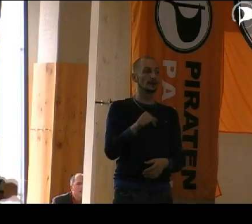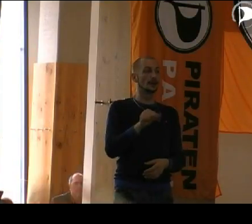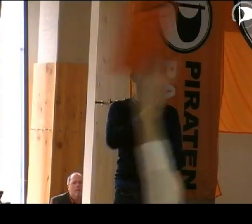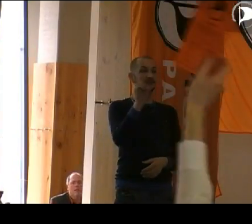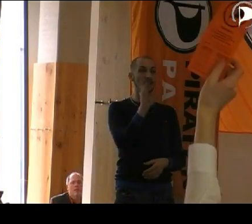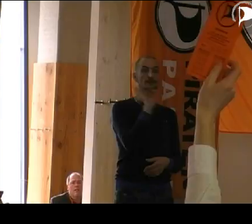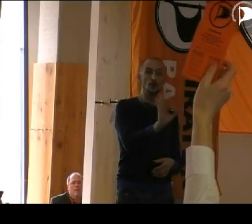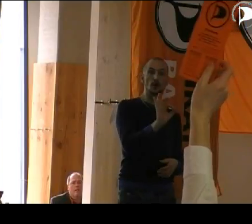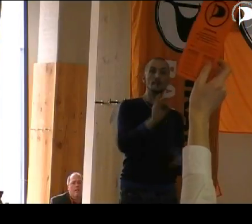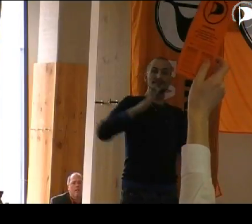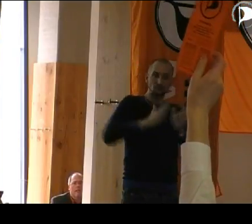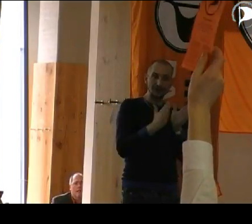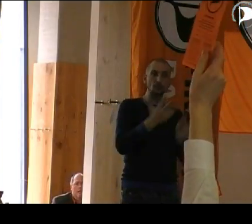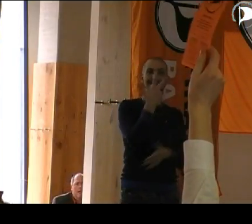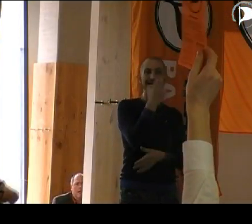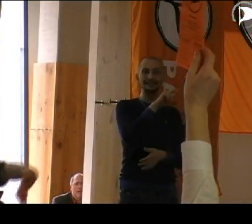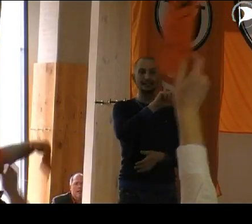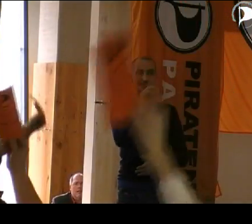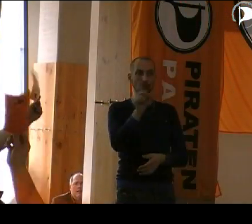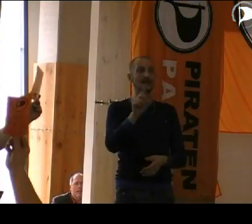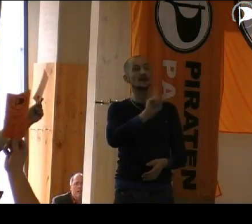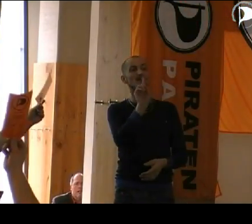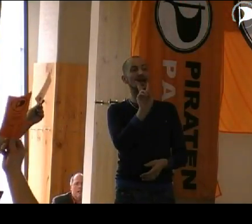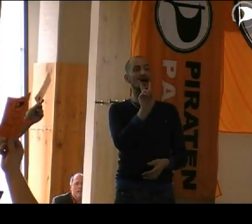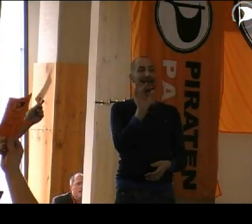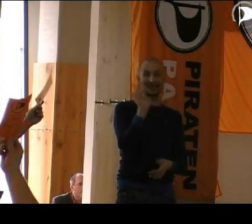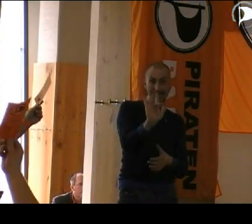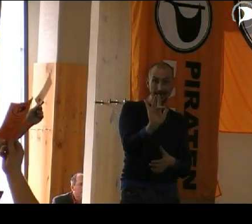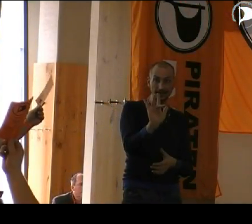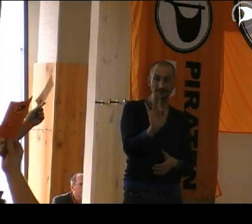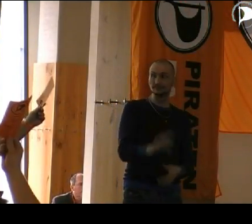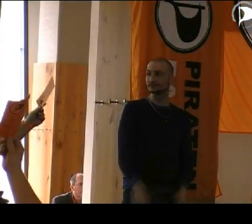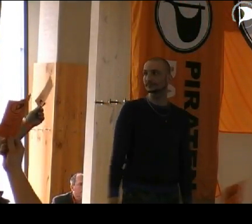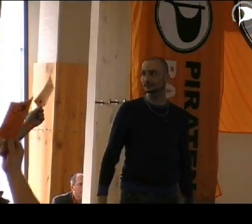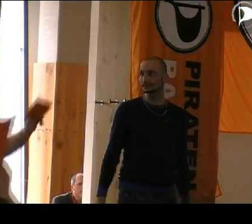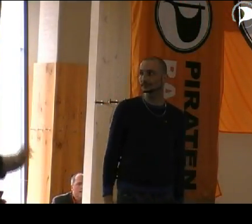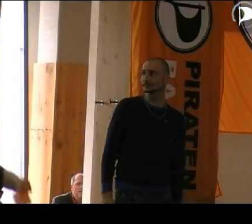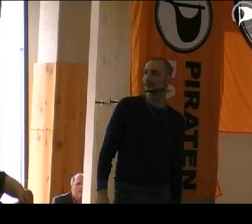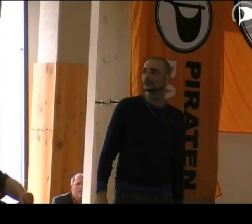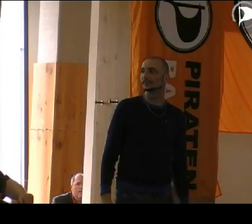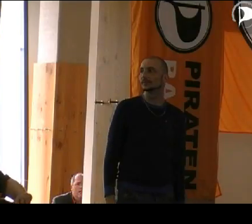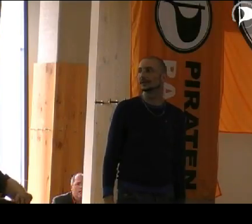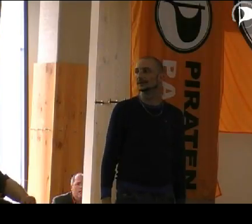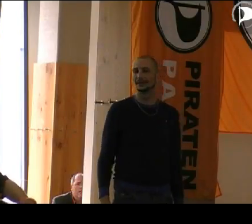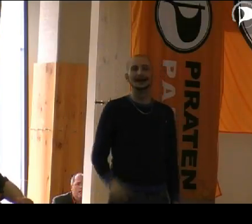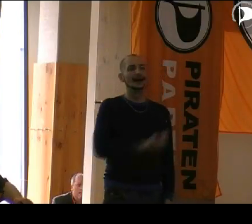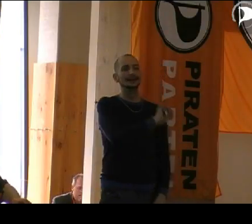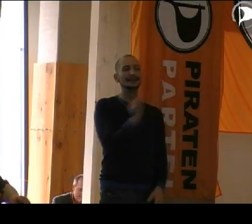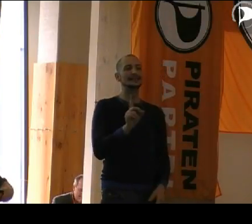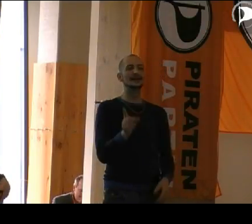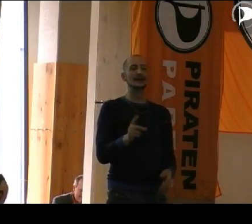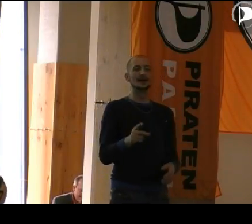30 beschränkt er ist dagegen dass sie jederzeit auf das kundengeschäft wird und was ich da die redezeit ist nicht beschränkt